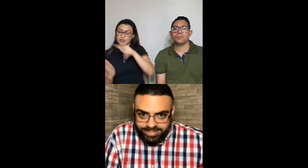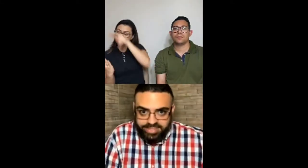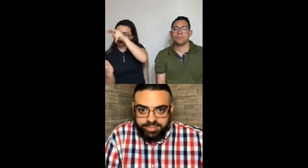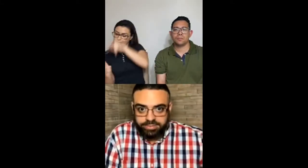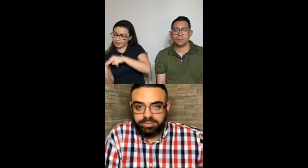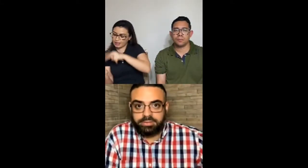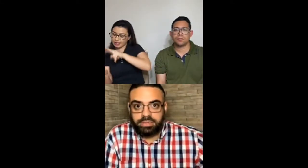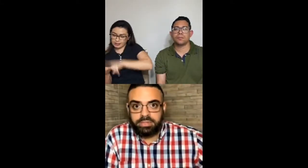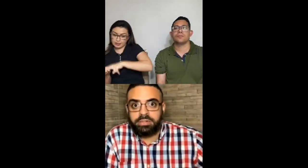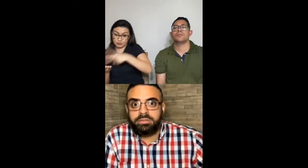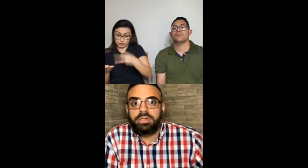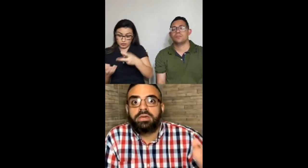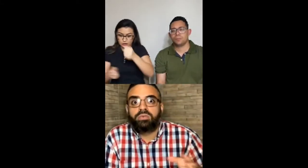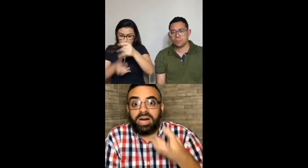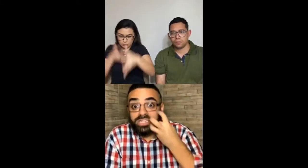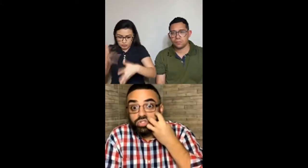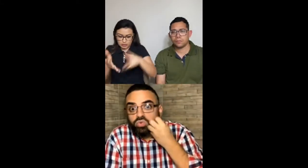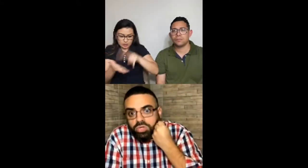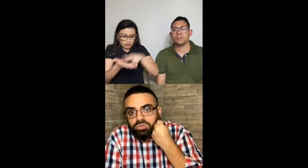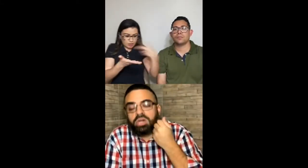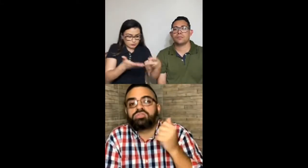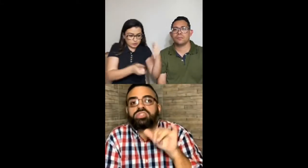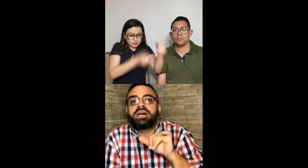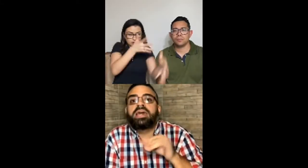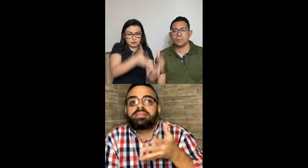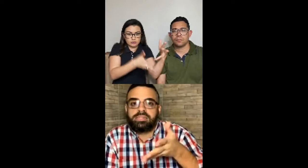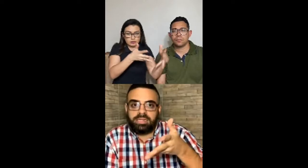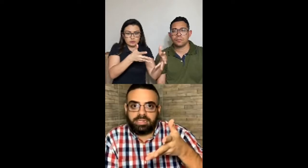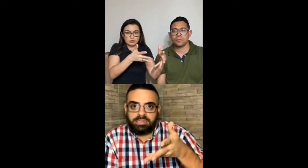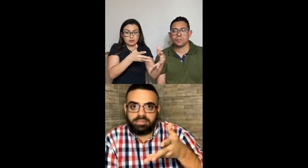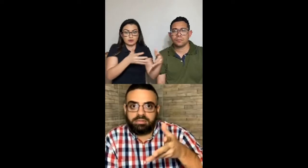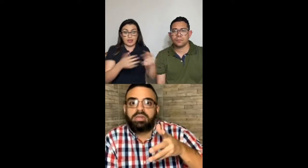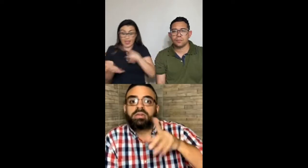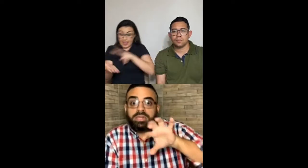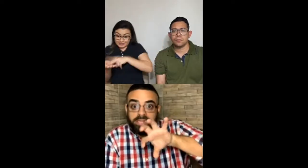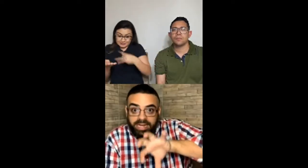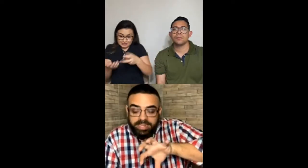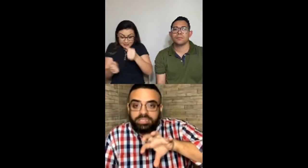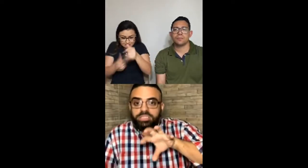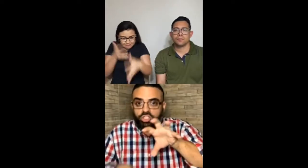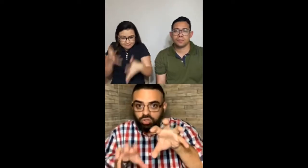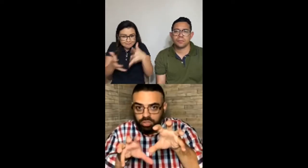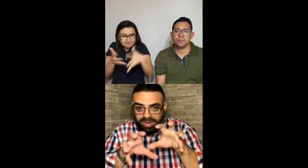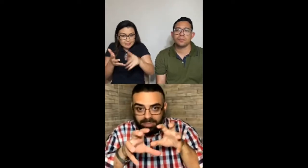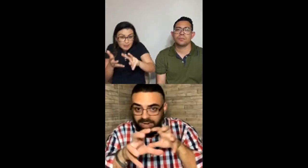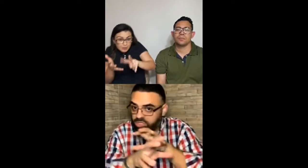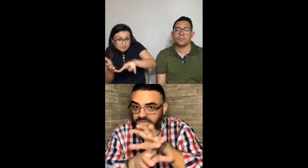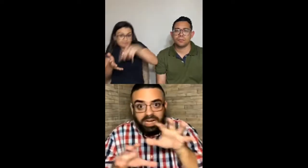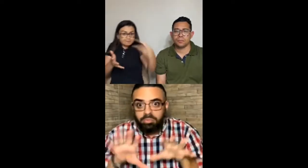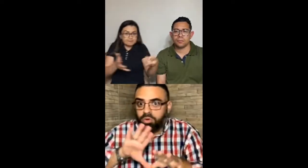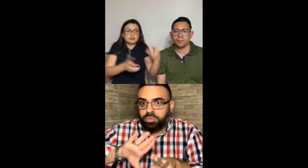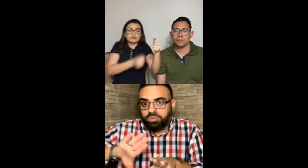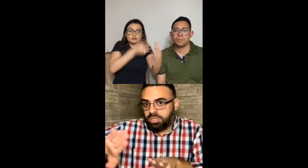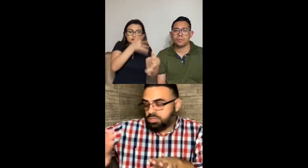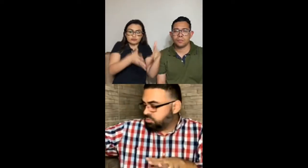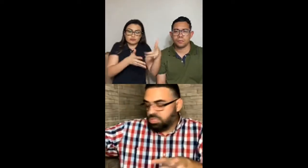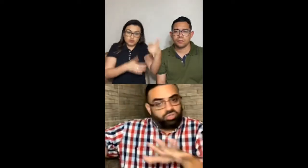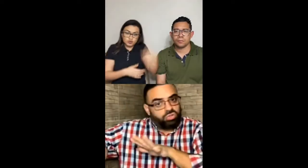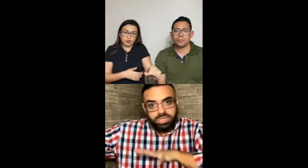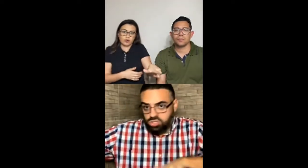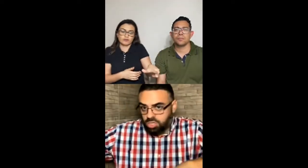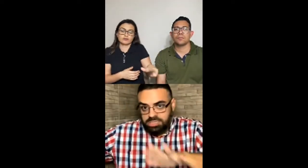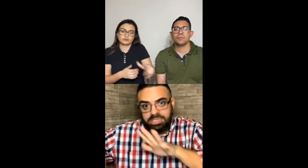DOT a gente sai impresso, sinais, sinais. Entendeu? O rascunho nosso já é em